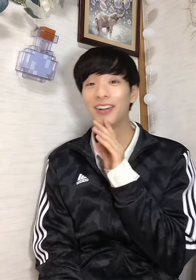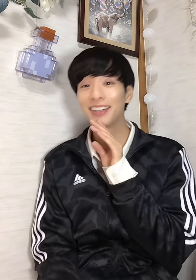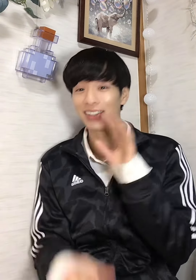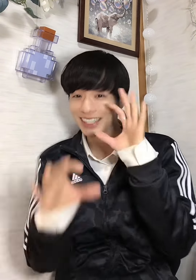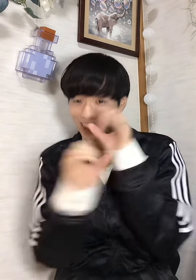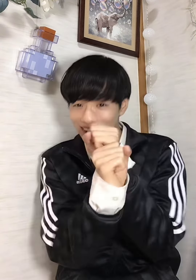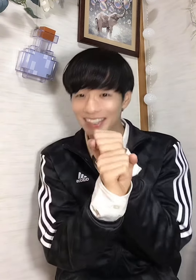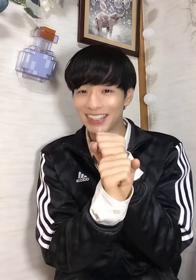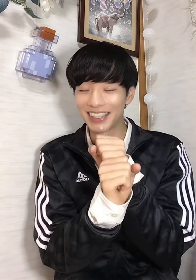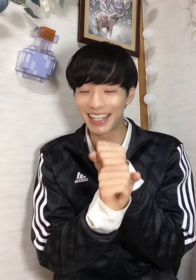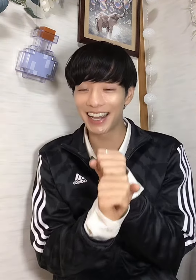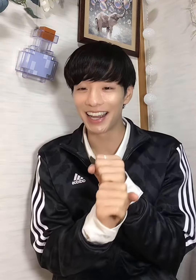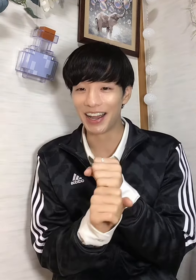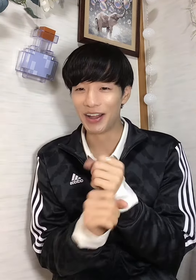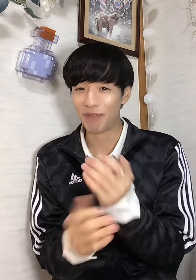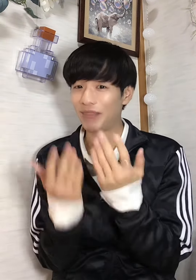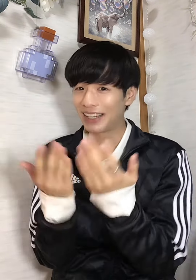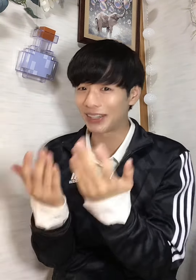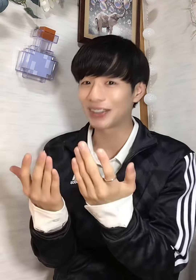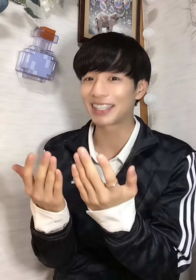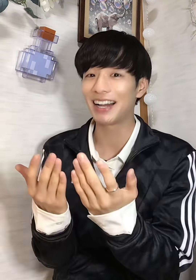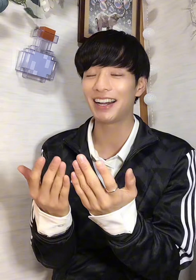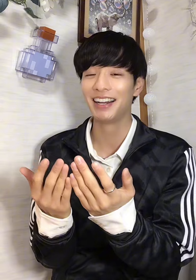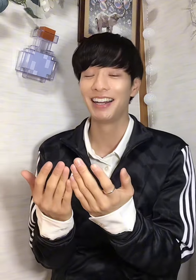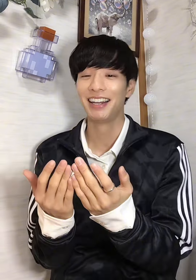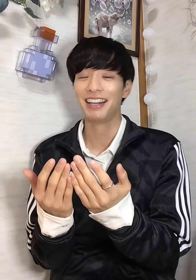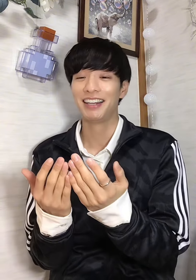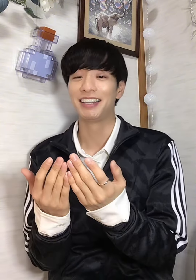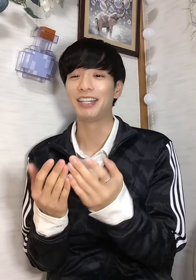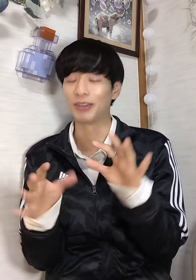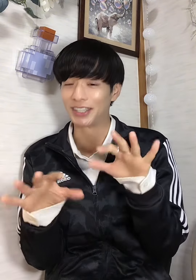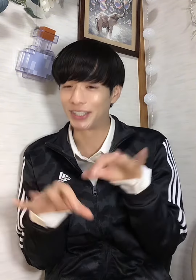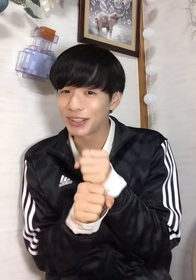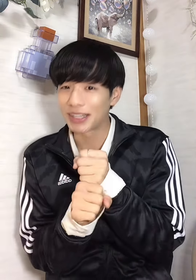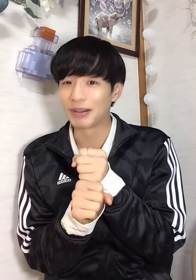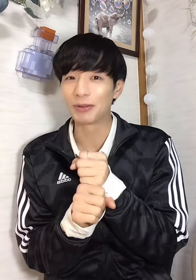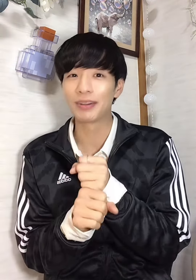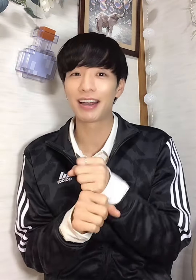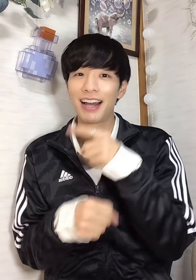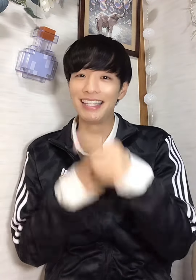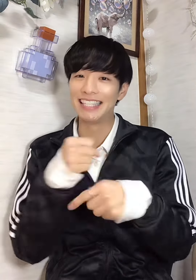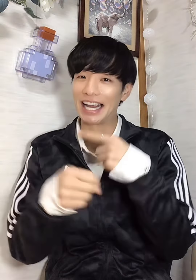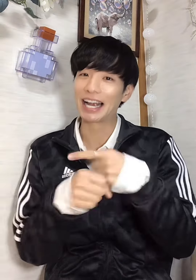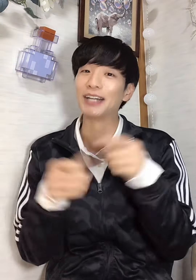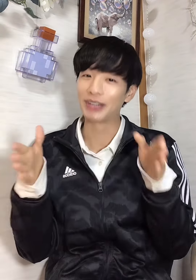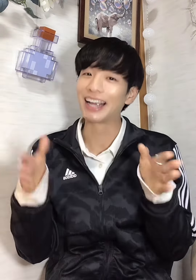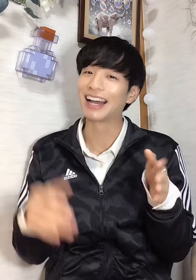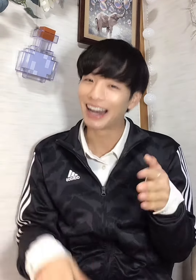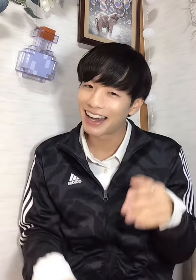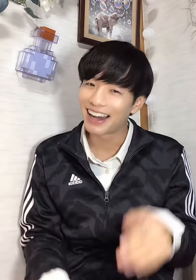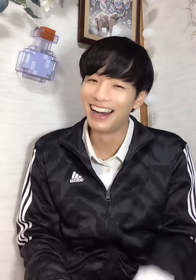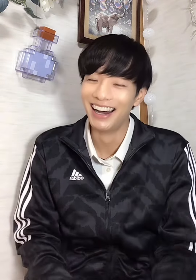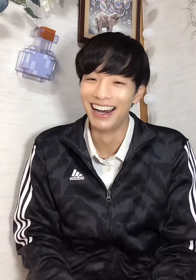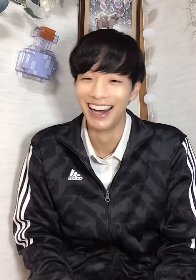本当に集中して勉強した日をギュッてまとめたら1年間くらいかな